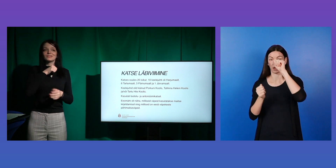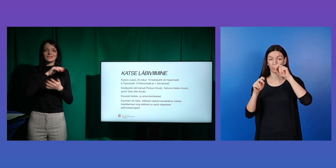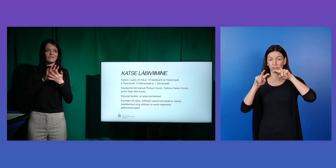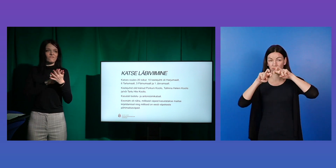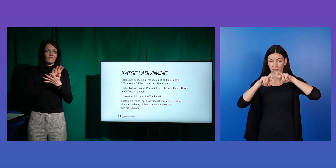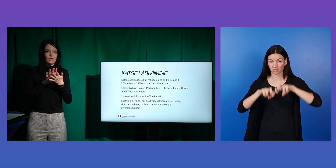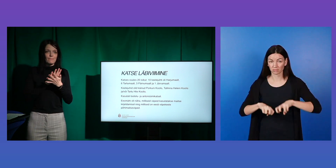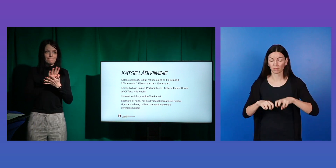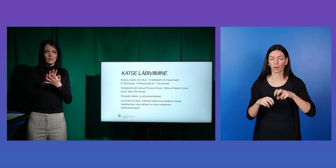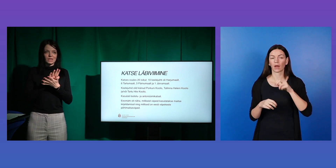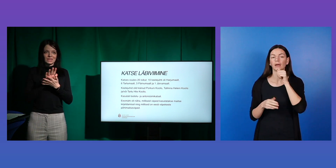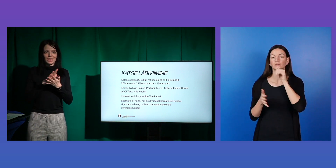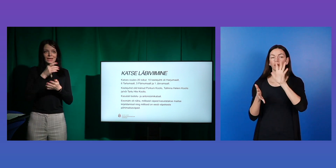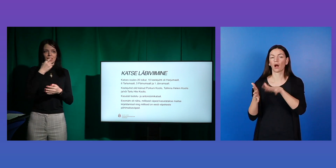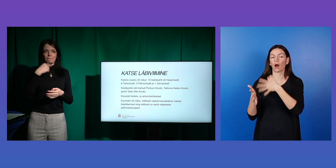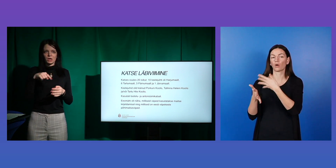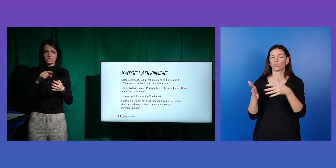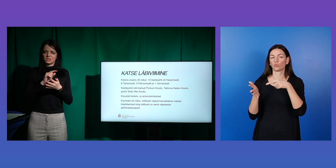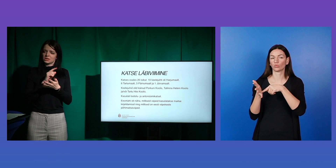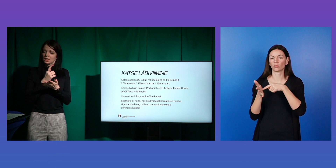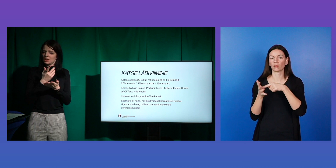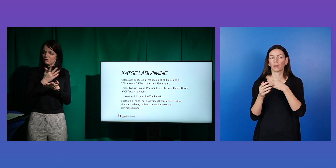Mina oma lõputöös uurisin Eesti